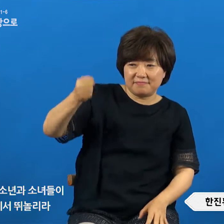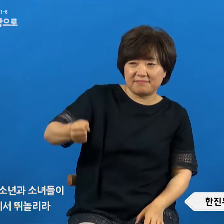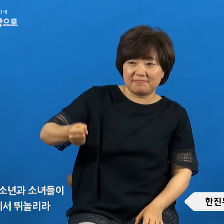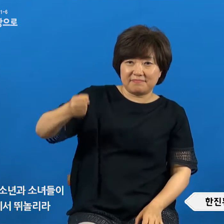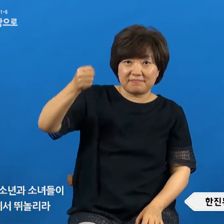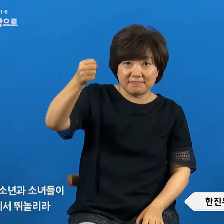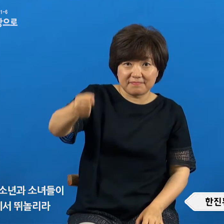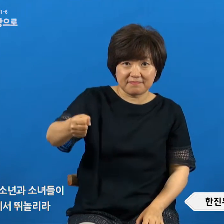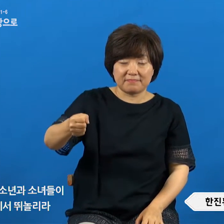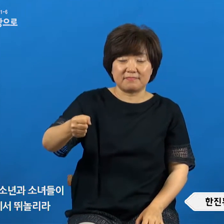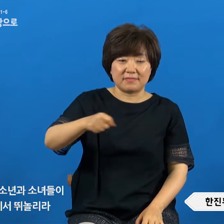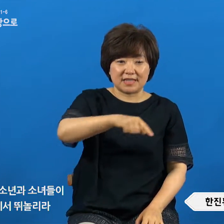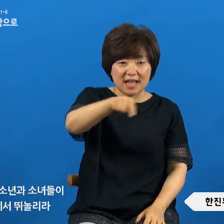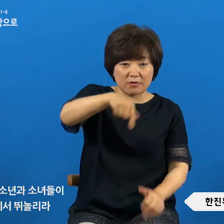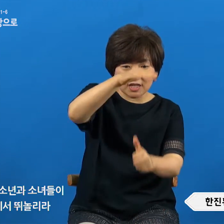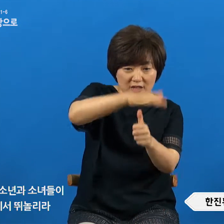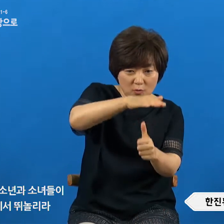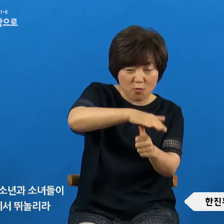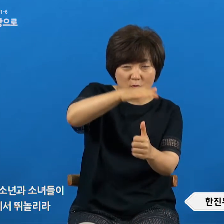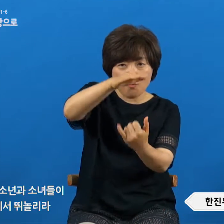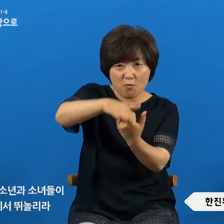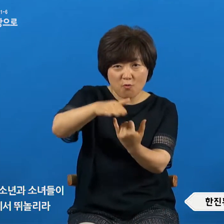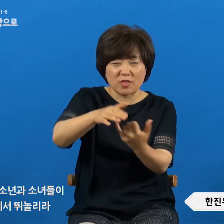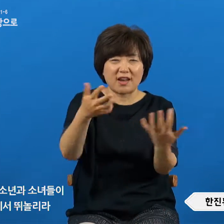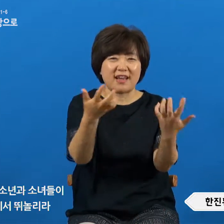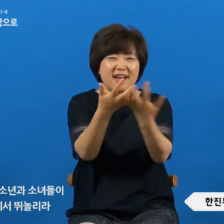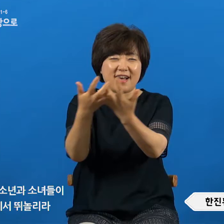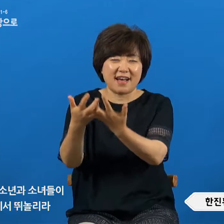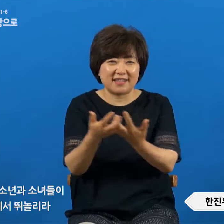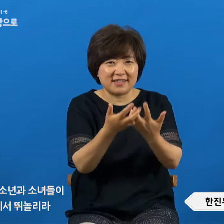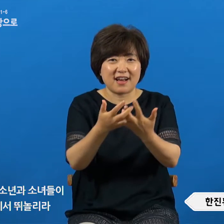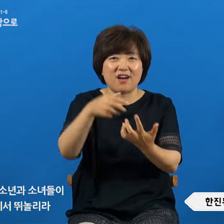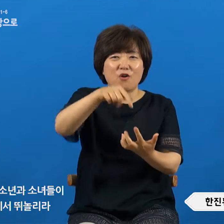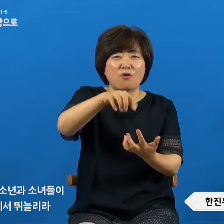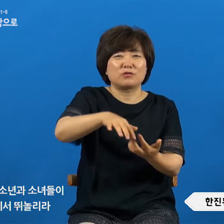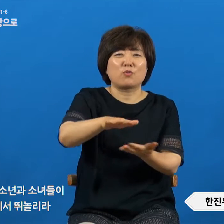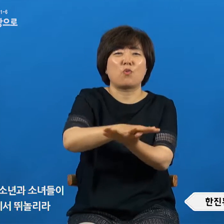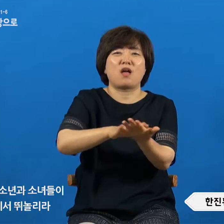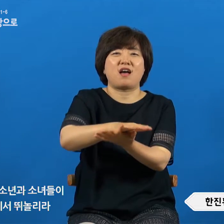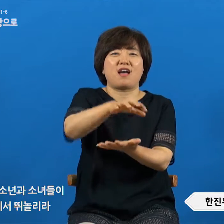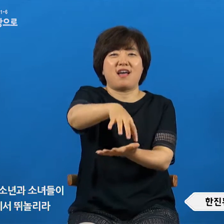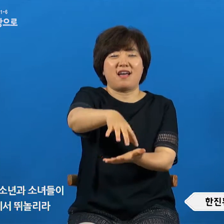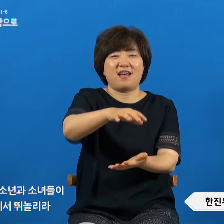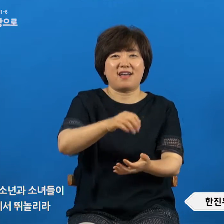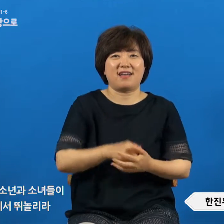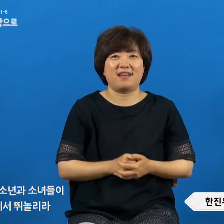그 성읍 거리에 소년과 소녀들이 가득하여 거기에서 뛰놀리라.